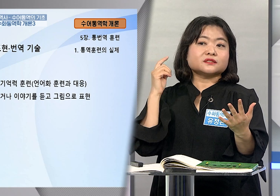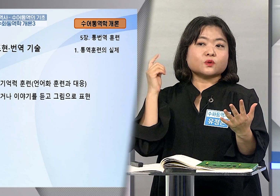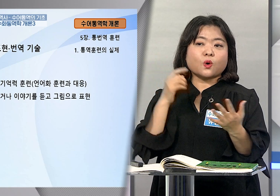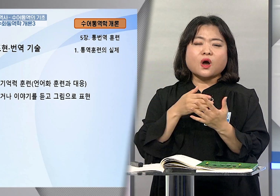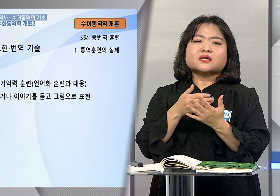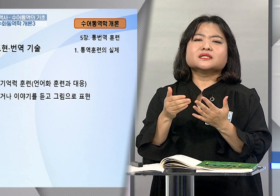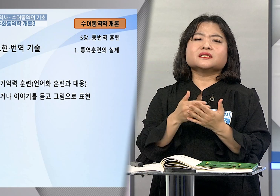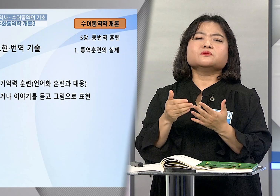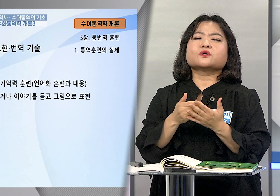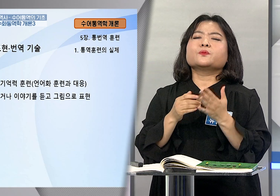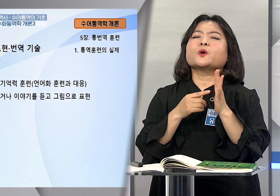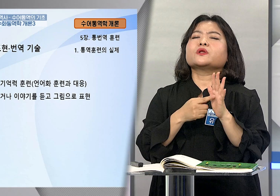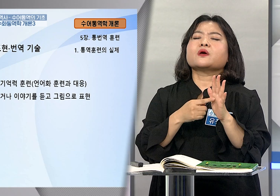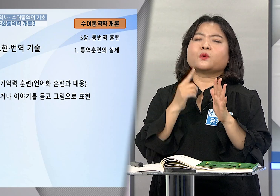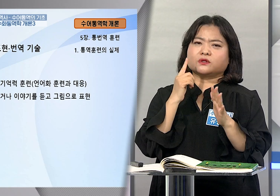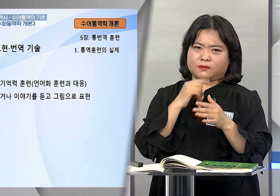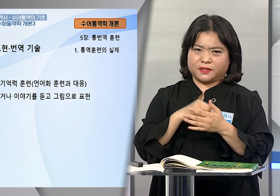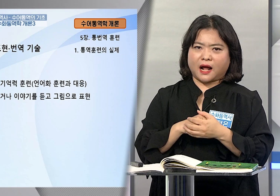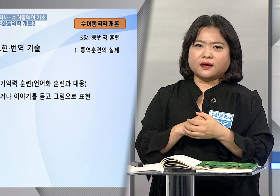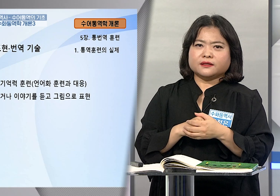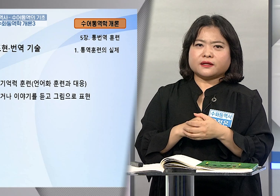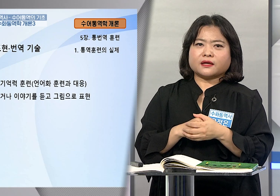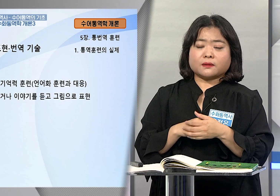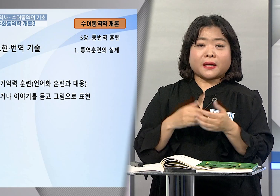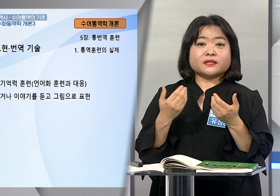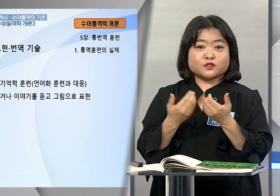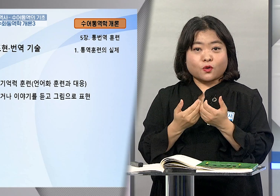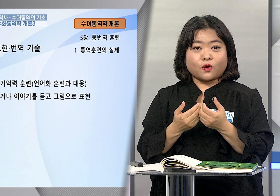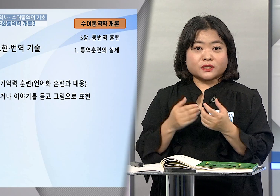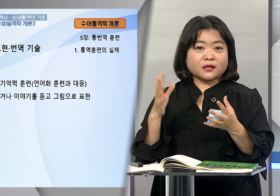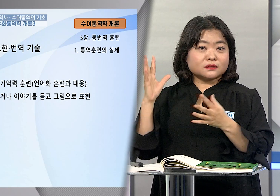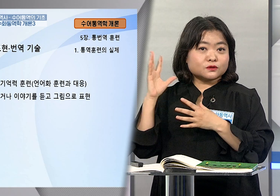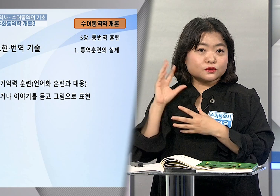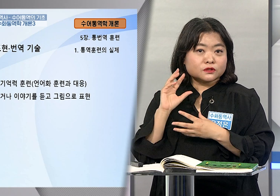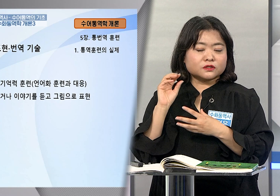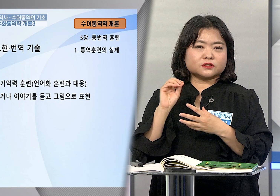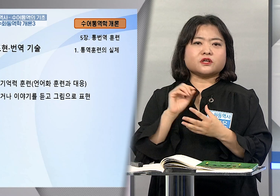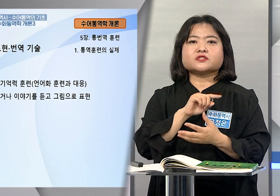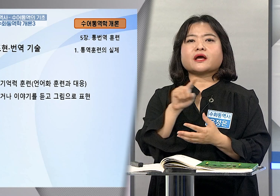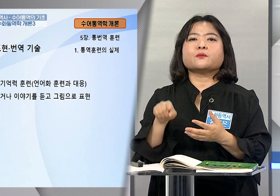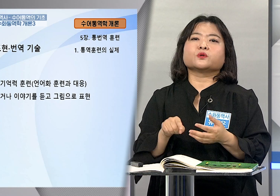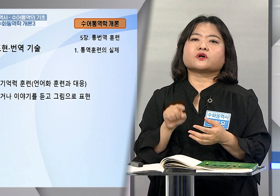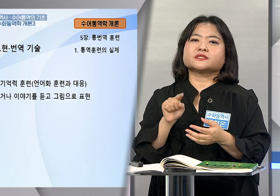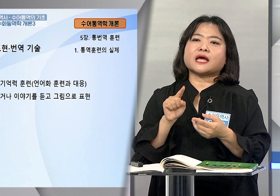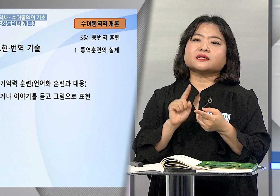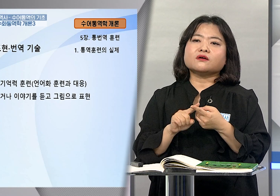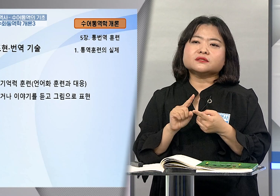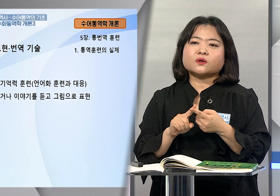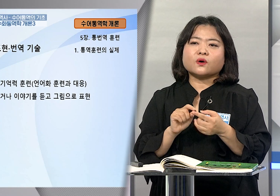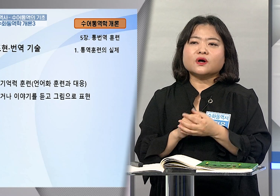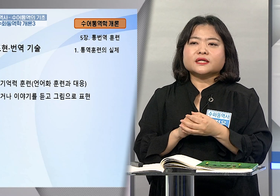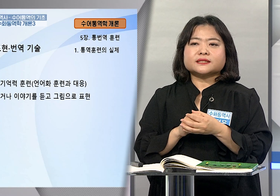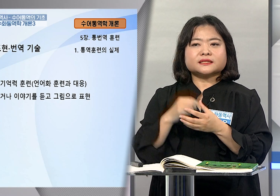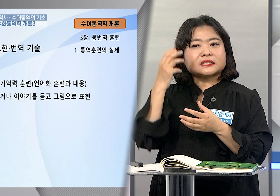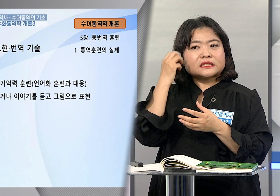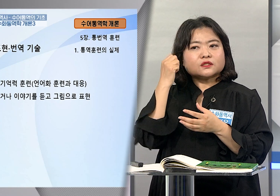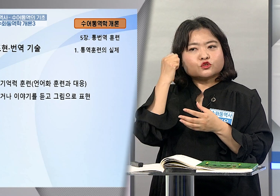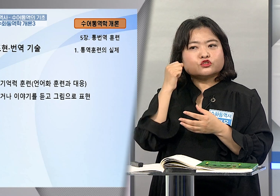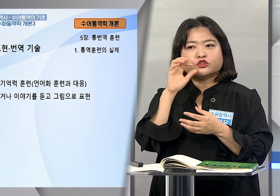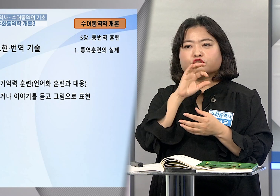듣고 그림으로 표현해 보는 겁니다. 네, 반대죠. 이야기 듣고 그것을 연상해 보는 것. 자, 이거는요. 사실 기억 훈련도 될